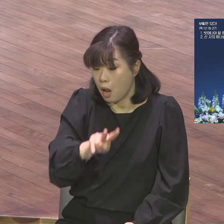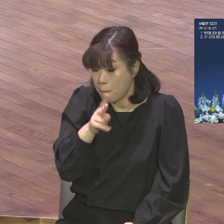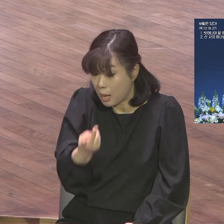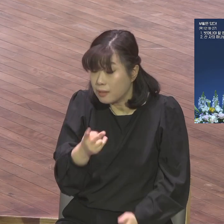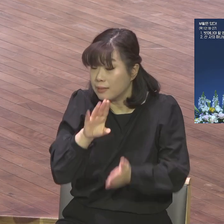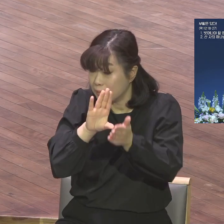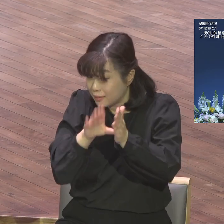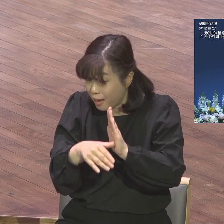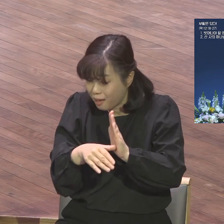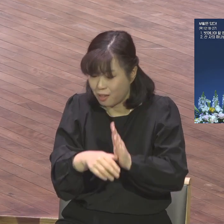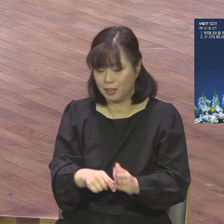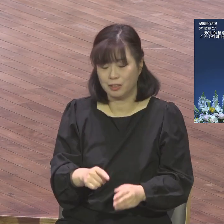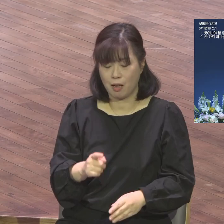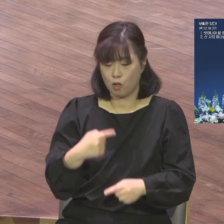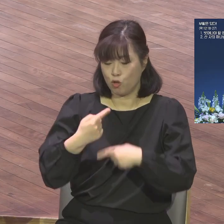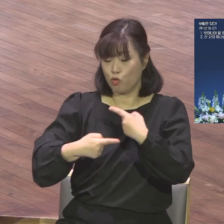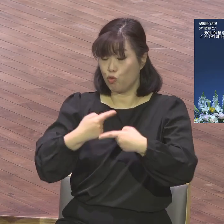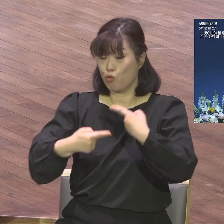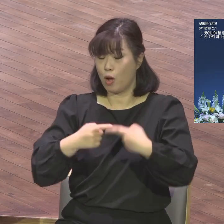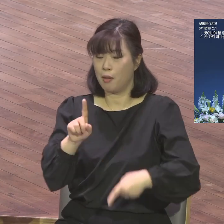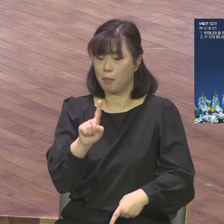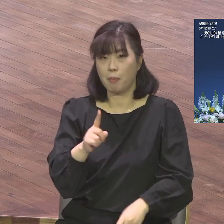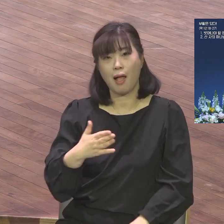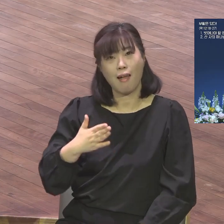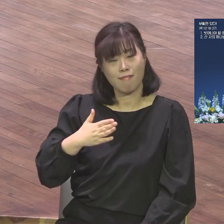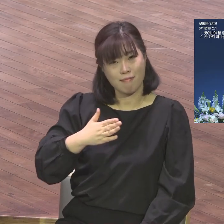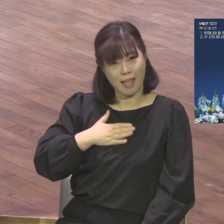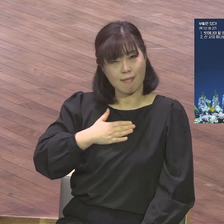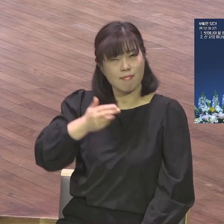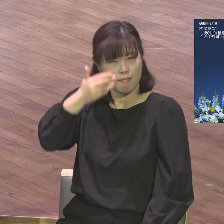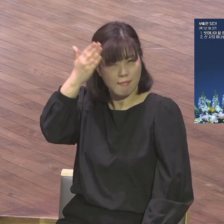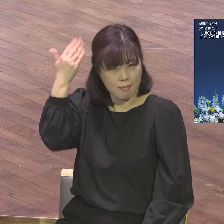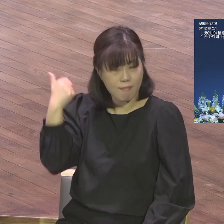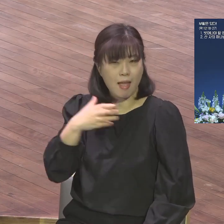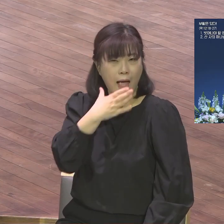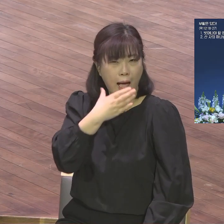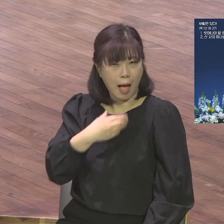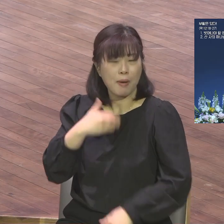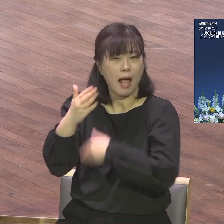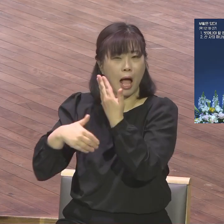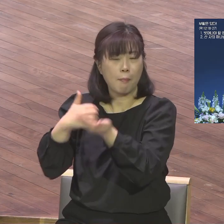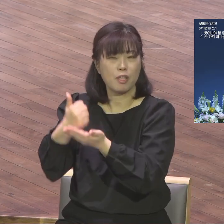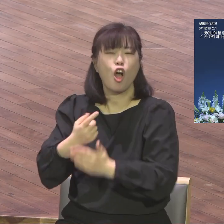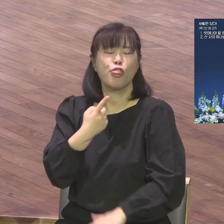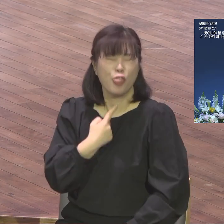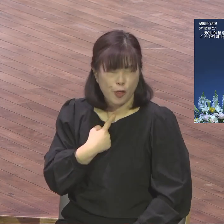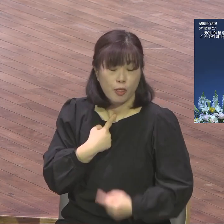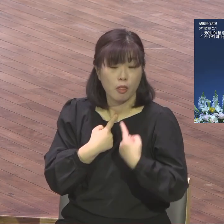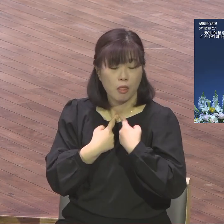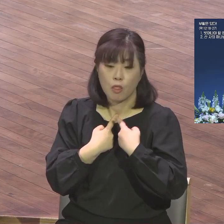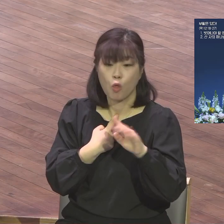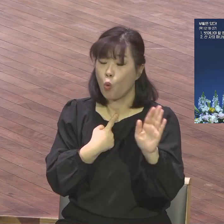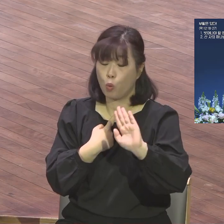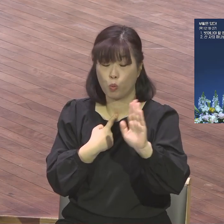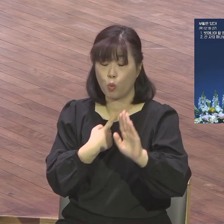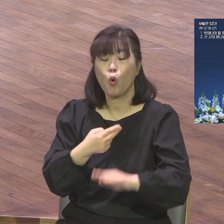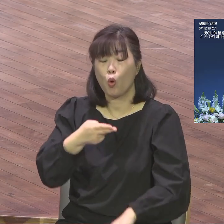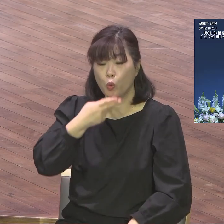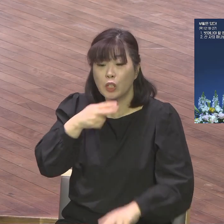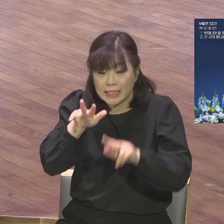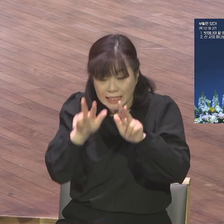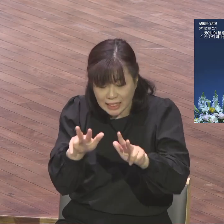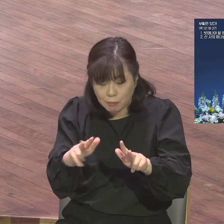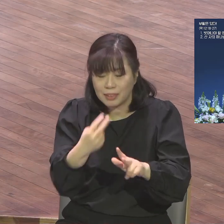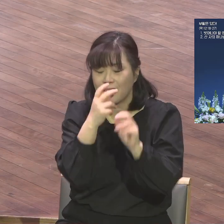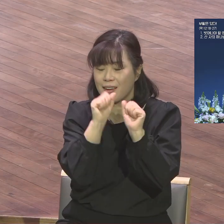때는 과거형으로 표현하지 아니하시고 현재형으로 표현했다는 말씀이에요. 이 말씀은 결국은